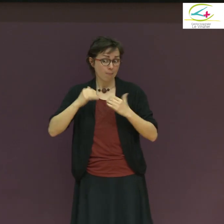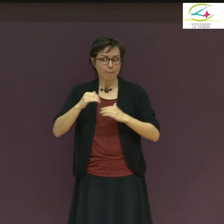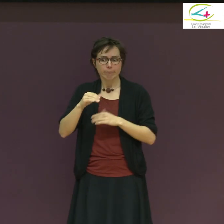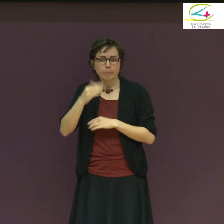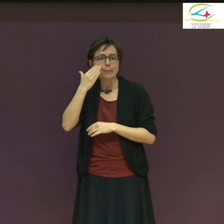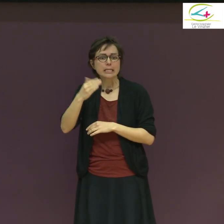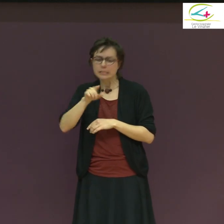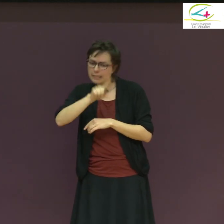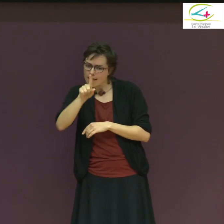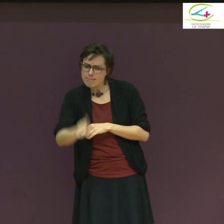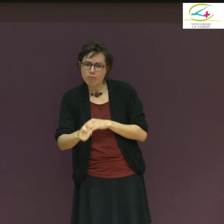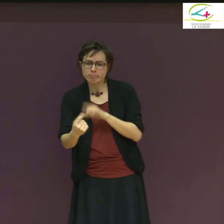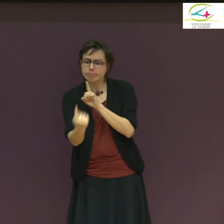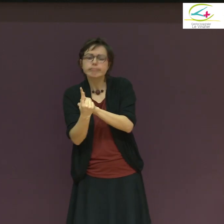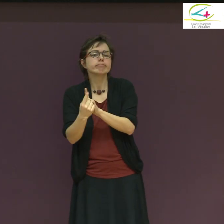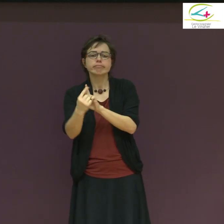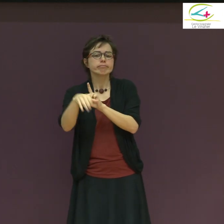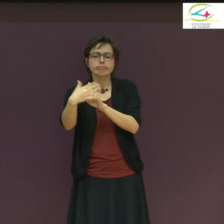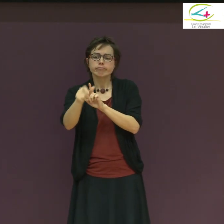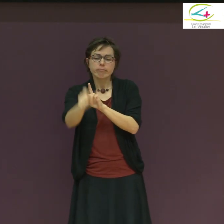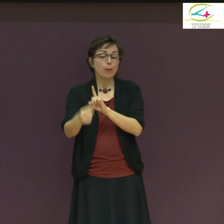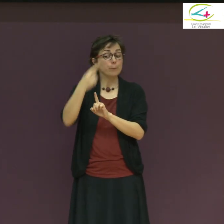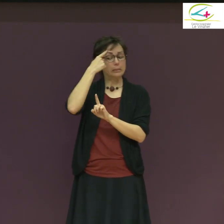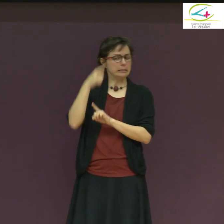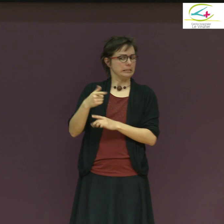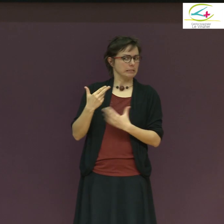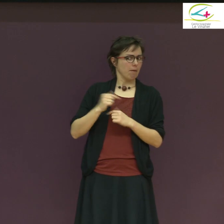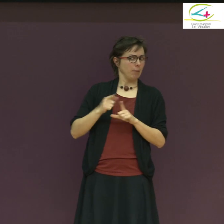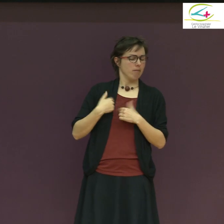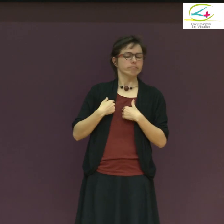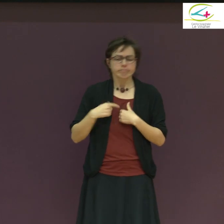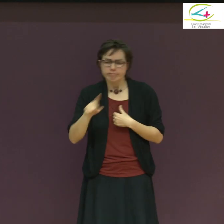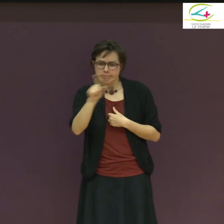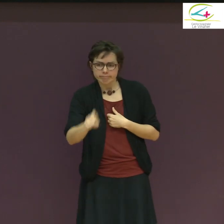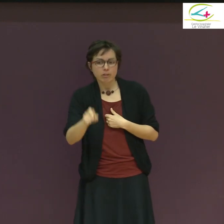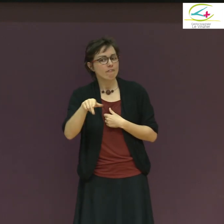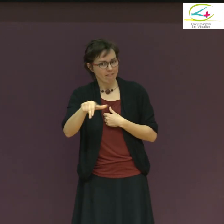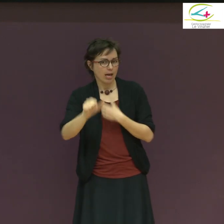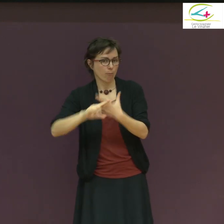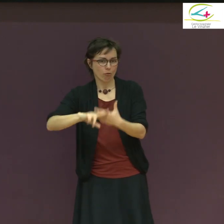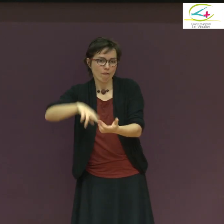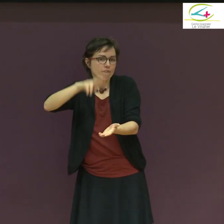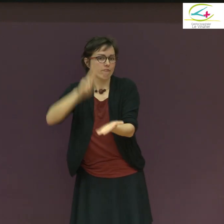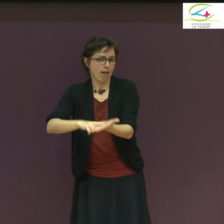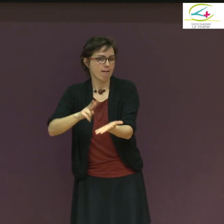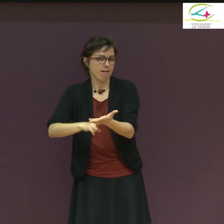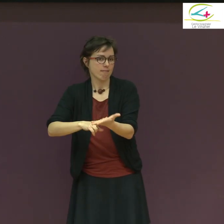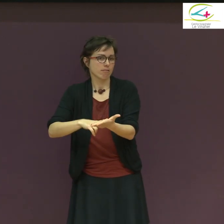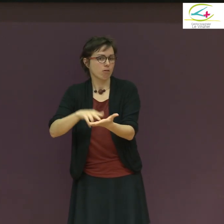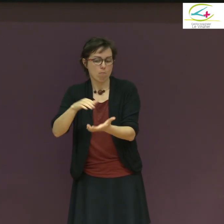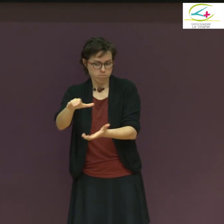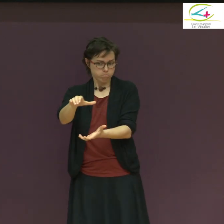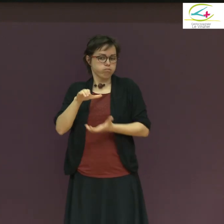si vous allez poser la question à quelqu'un dont vous pensez qu'il ne va pas bien, il va vous répondre. Vraiment. Ce qu'il a sur le cœur. Et il